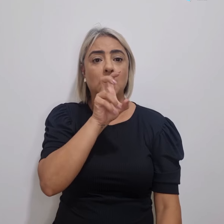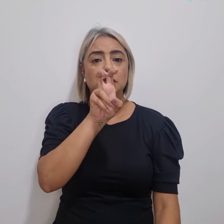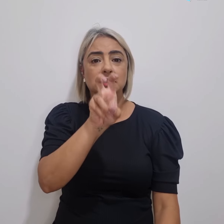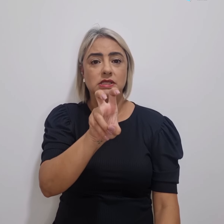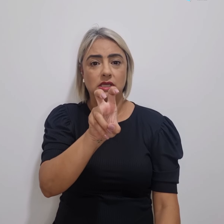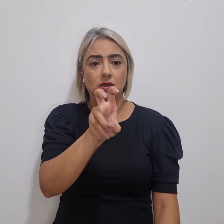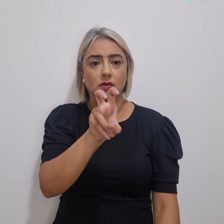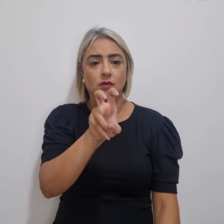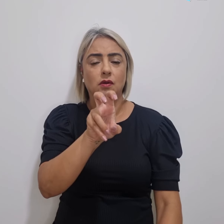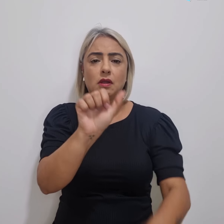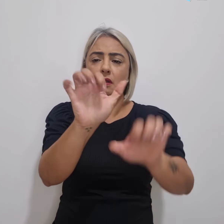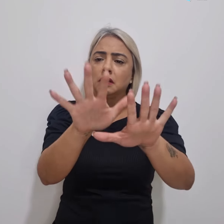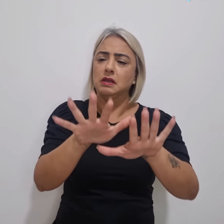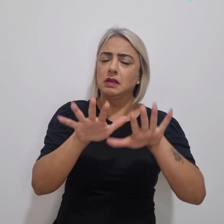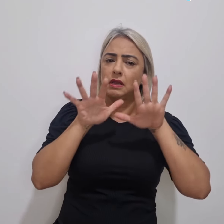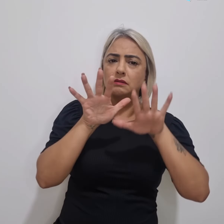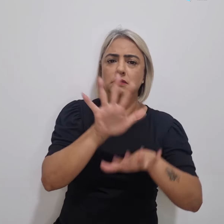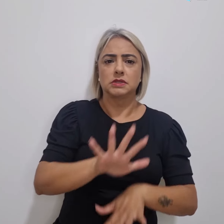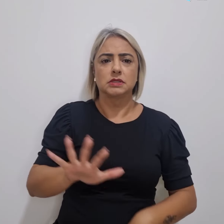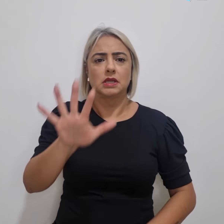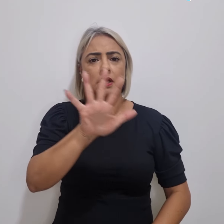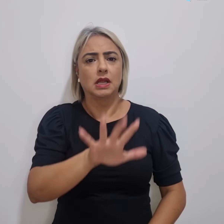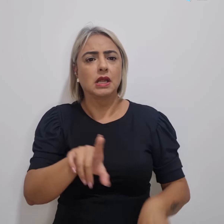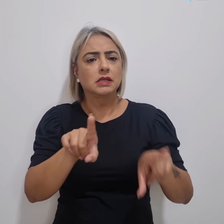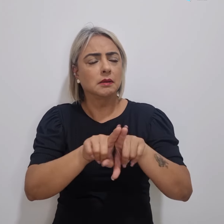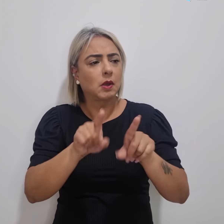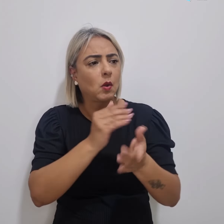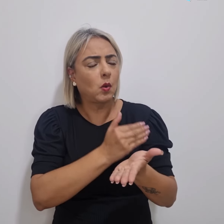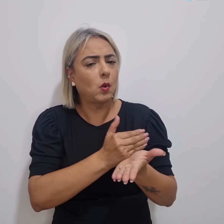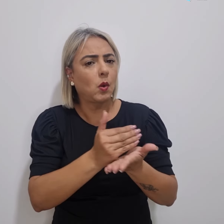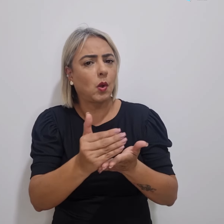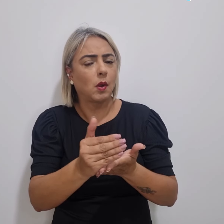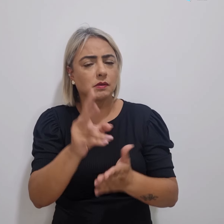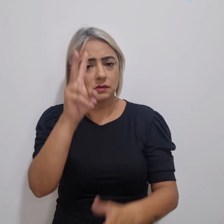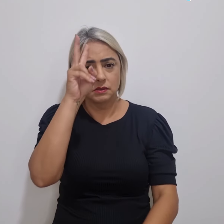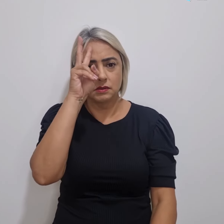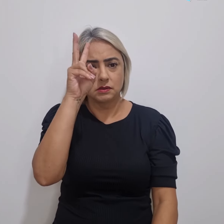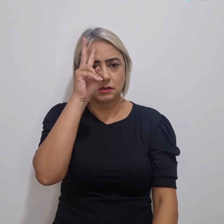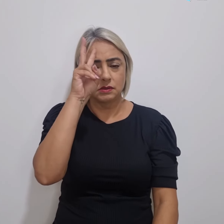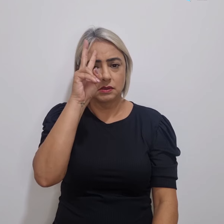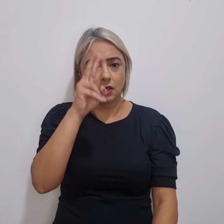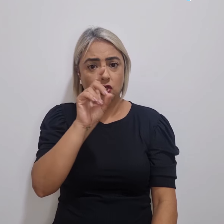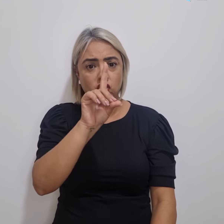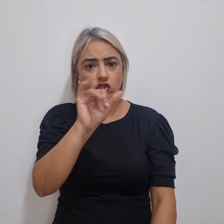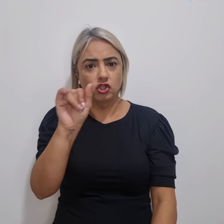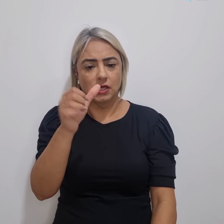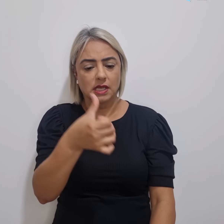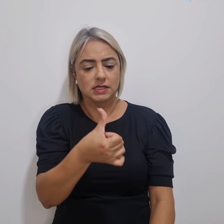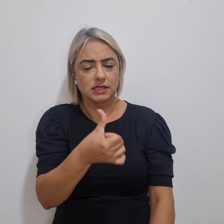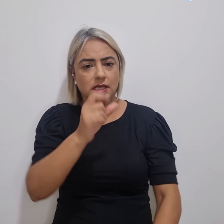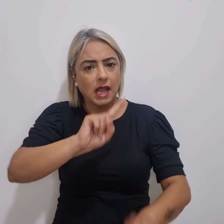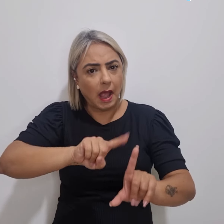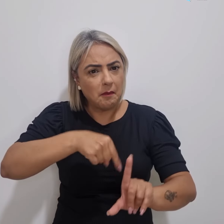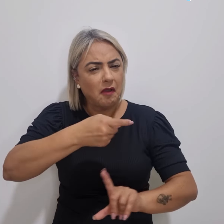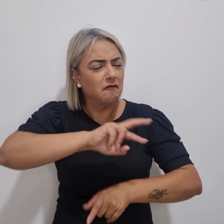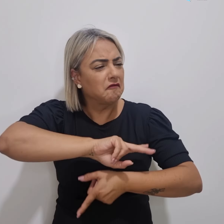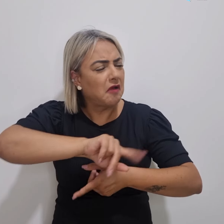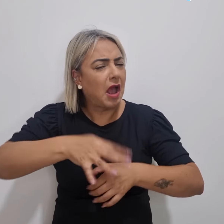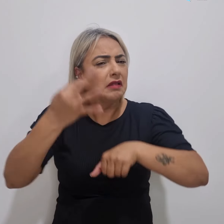em Assembleia Geral, e iniciada nesta segunda-feira 6, após várias tentativas de